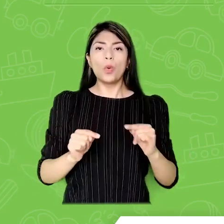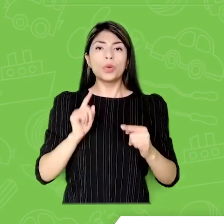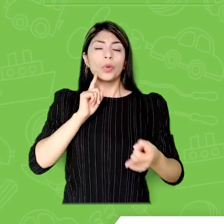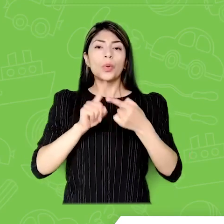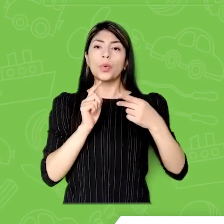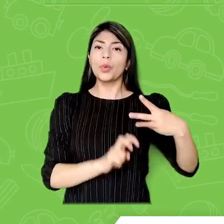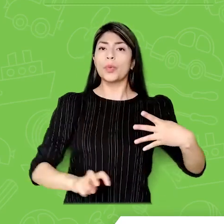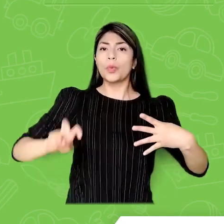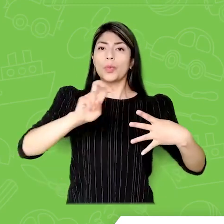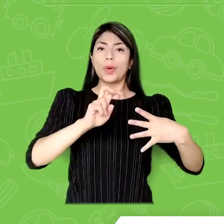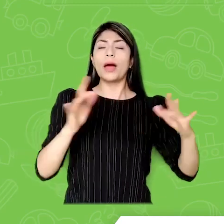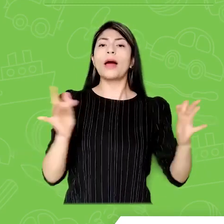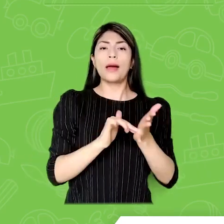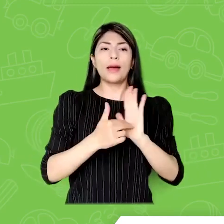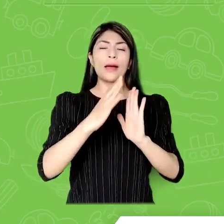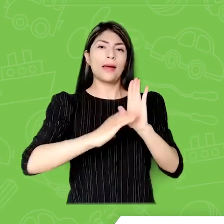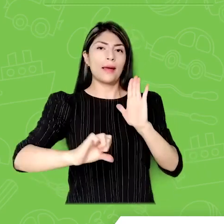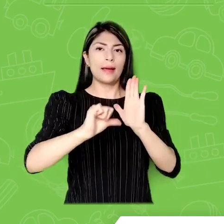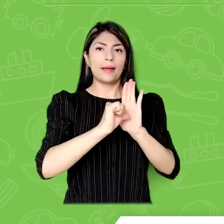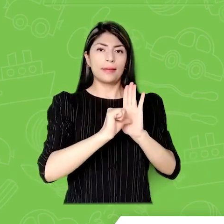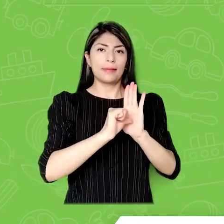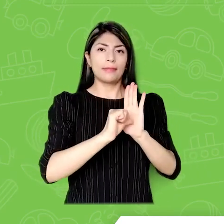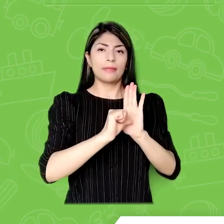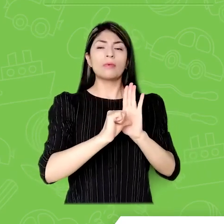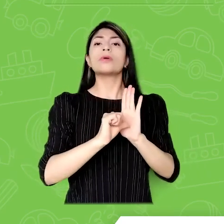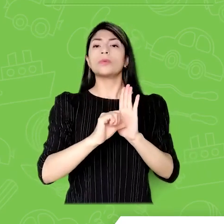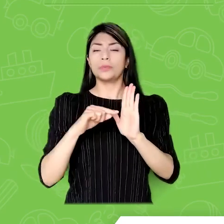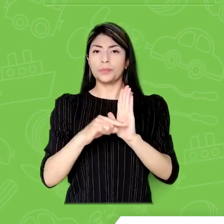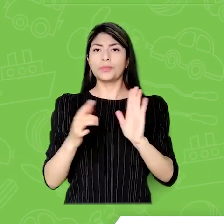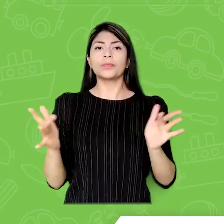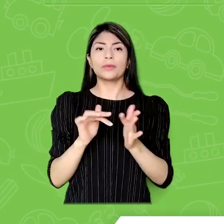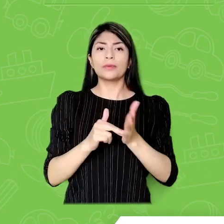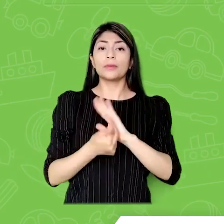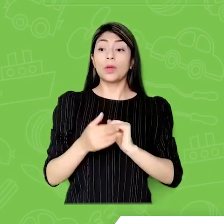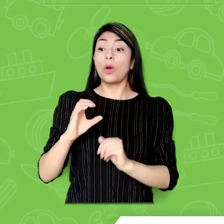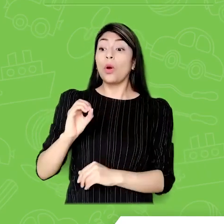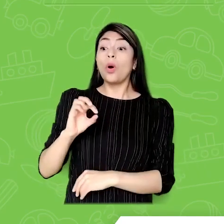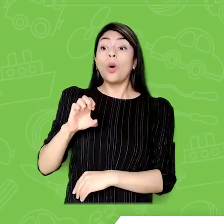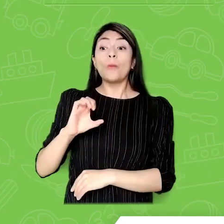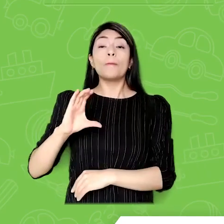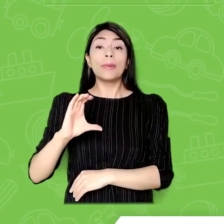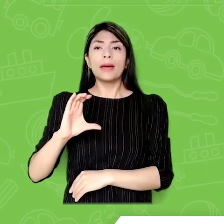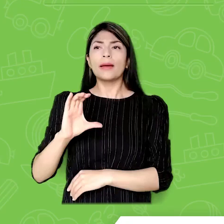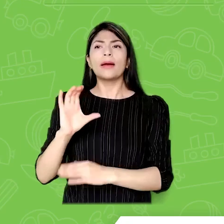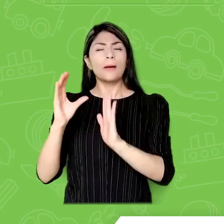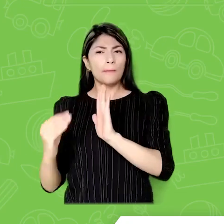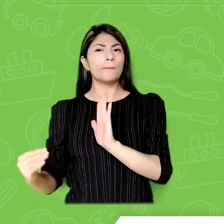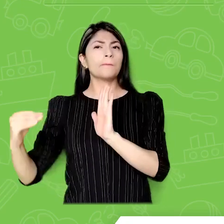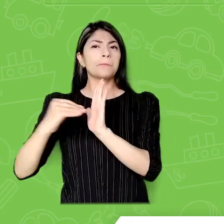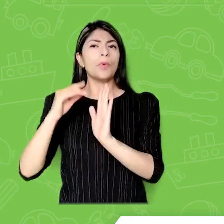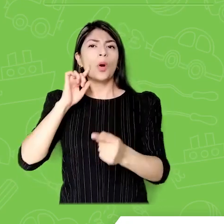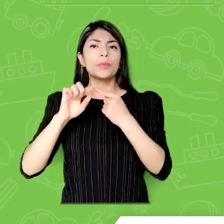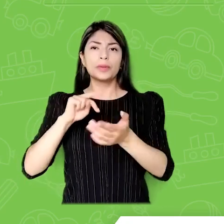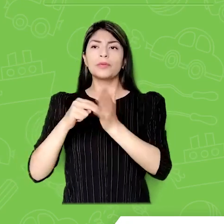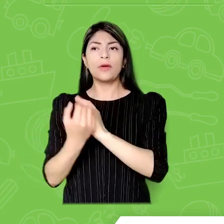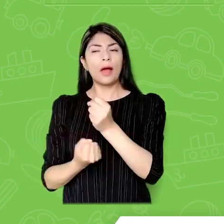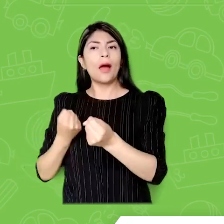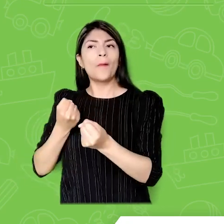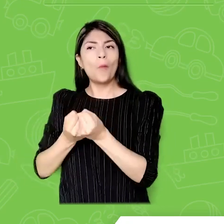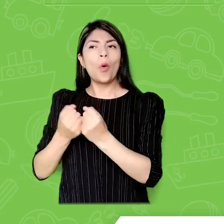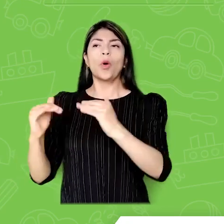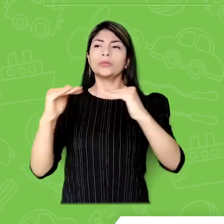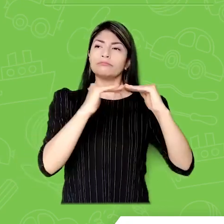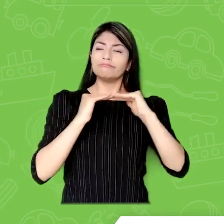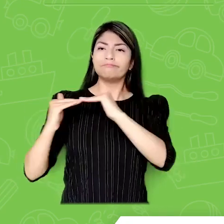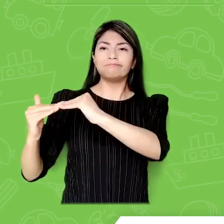en este artículo. Para el reporte de la OPEC en el Sistema de Apoyo para la Igualdad, el Mérito y la